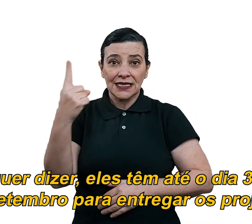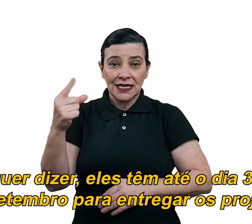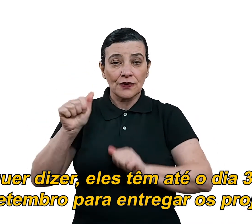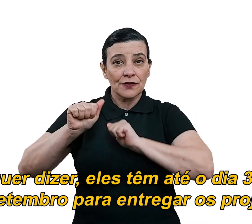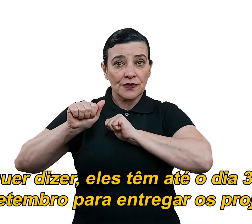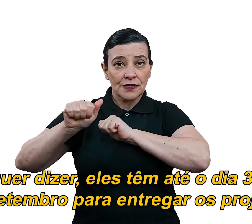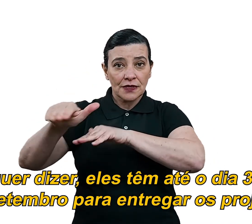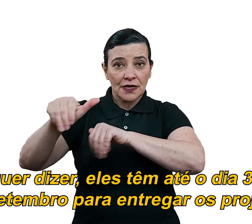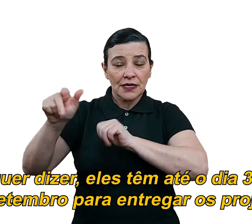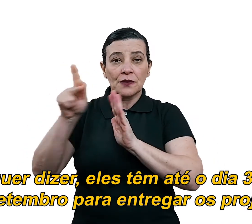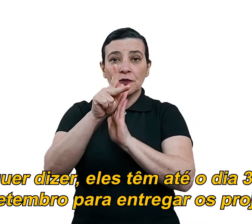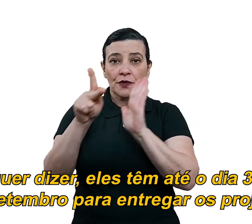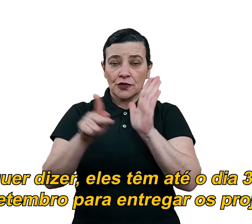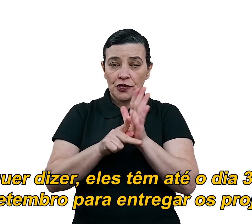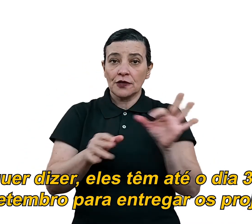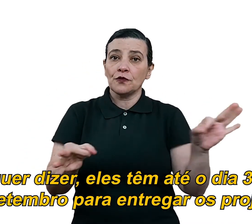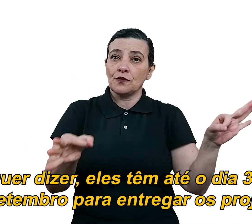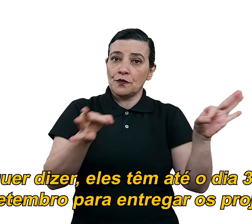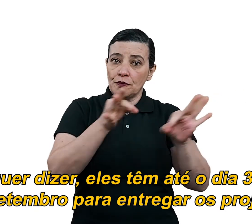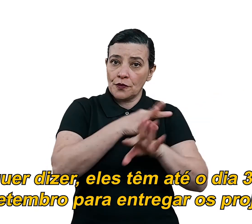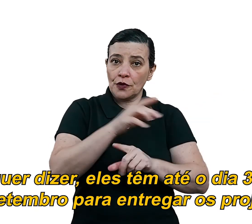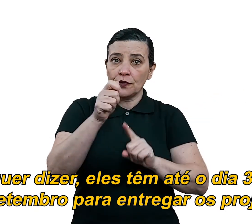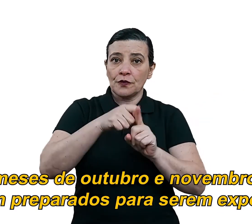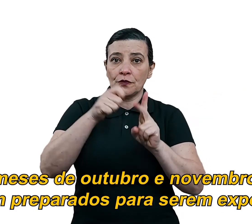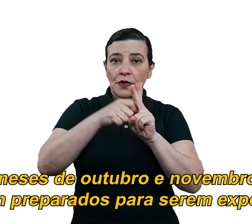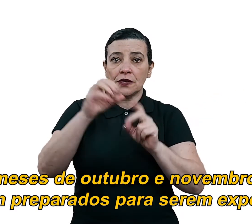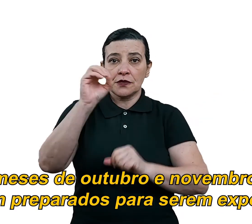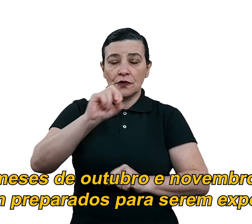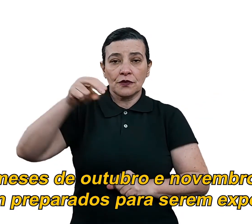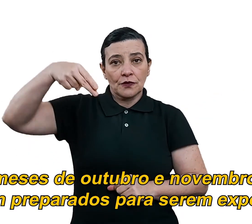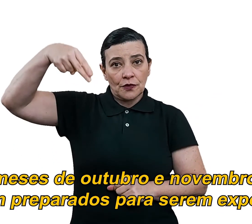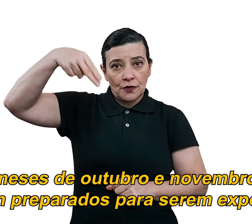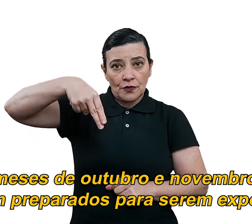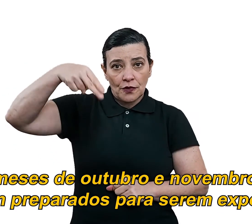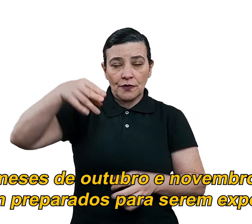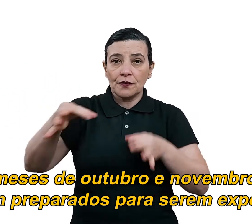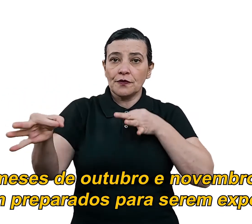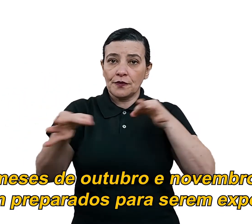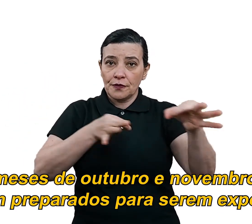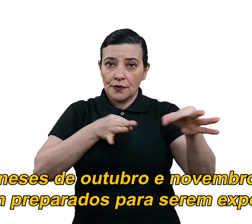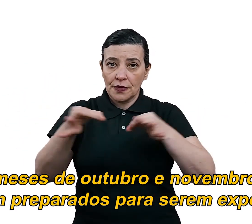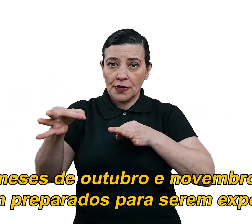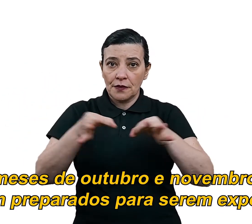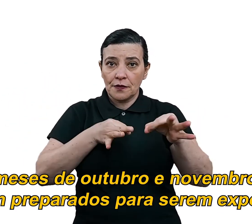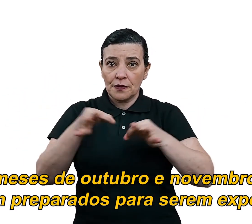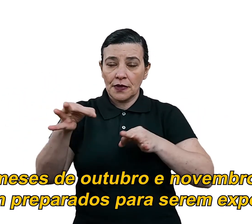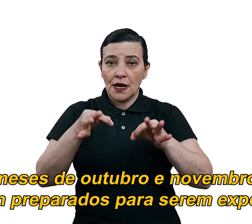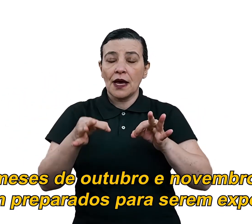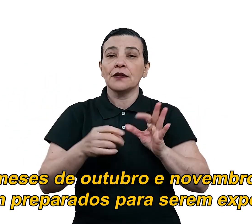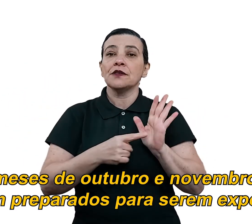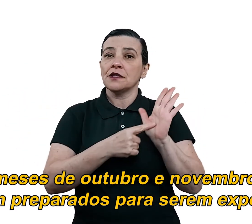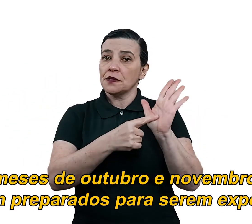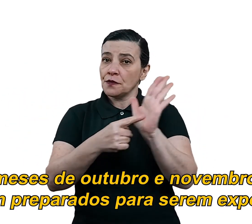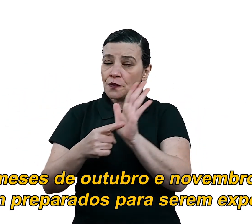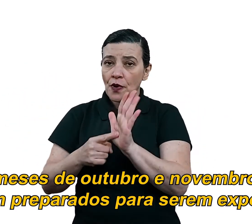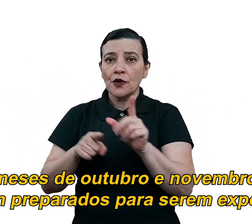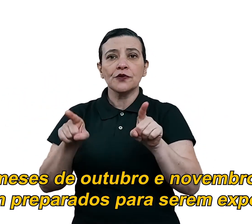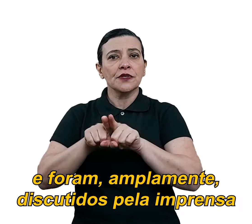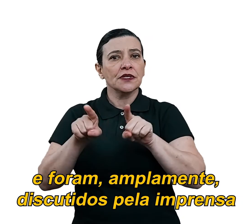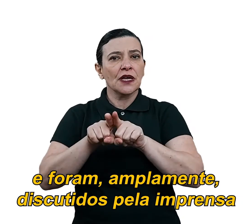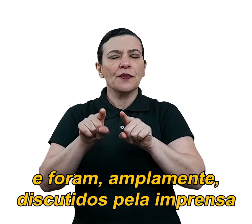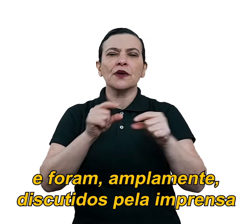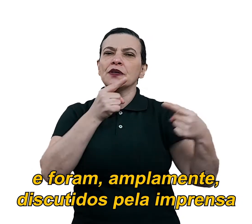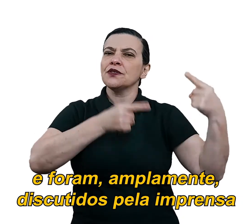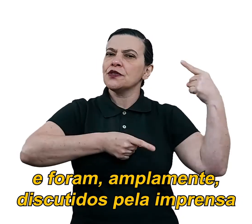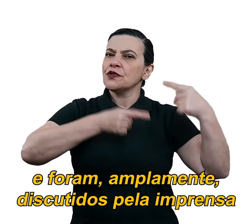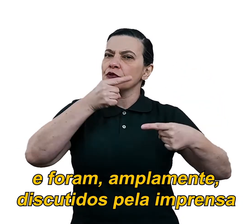até o dia 31 de setembro para entregar os projetos. Nos meses de outubro e novembro, eles foram preparados para serem impostos